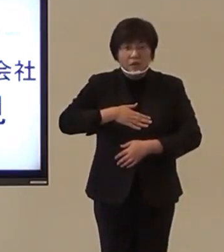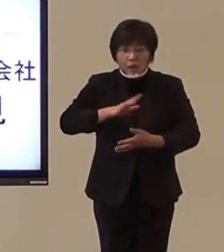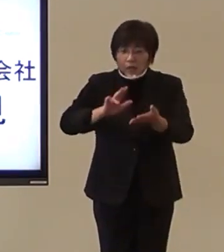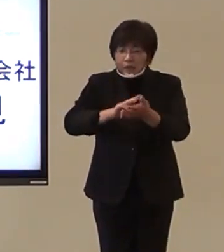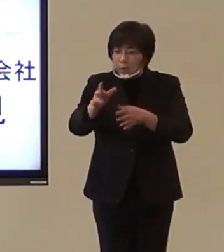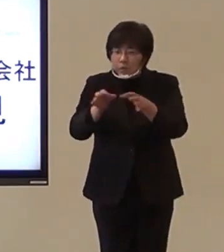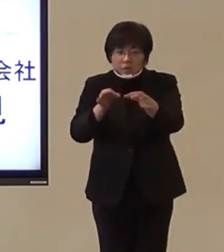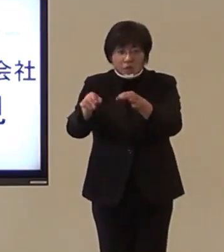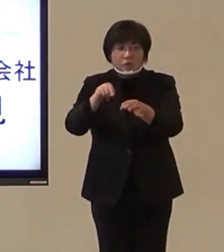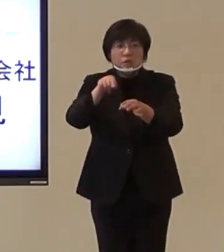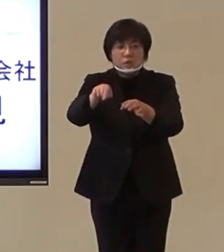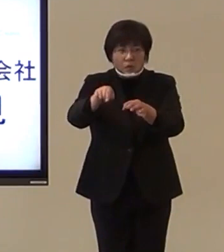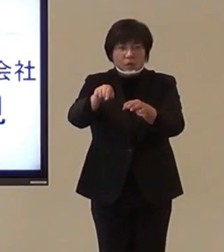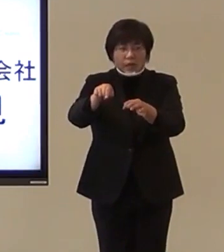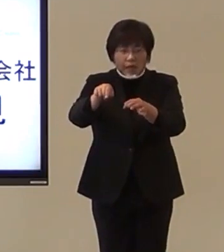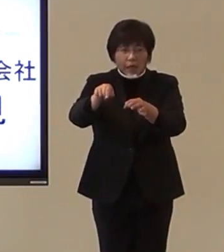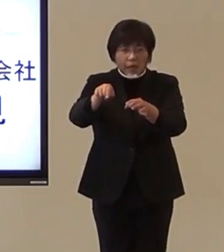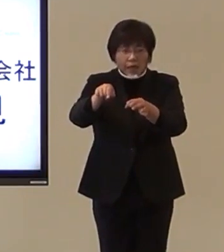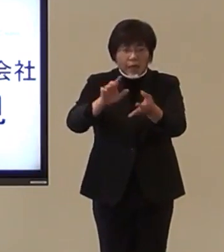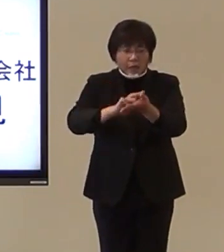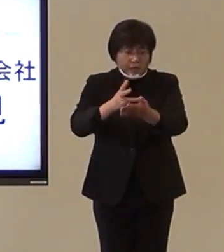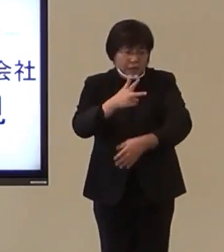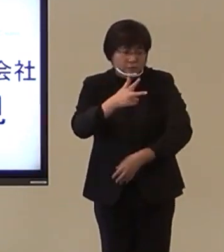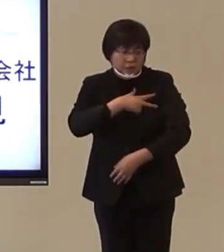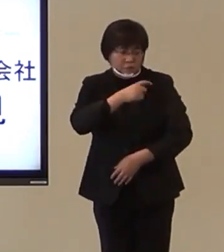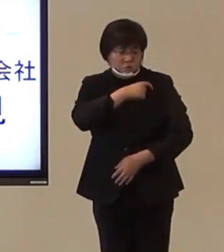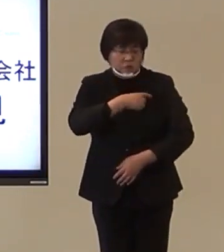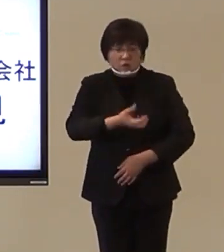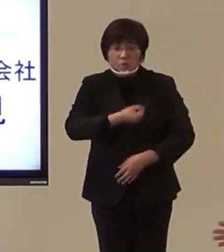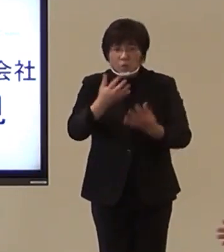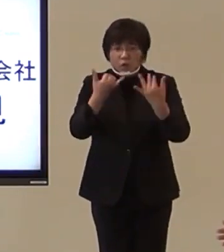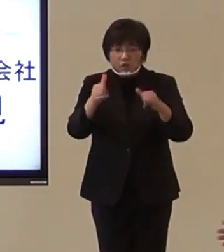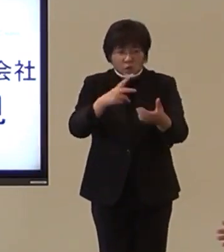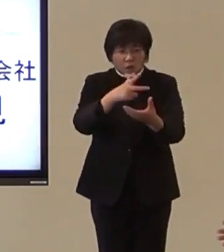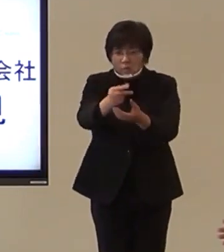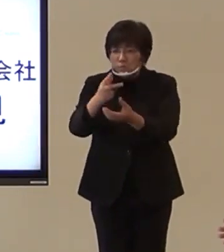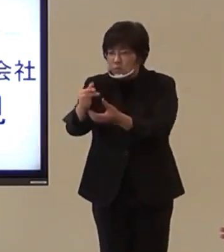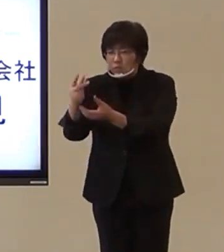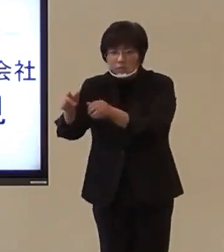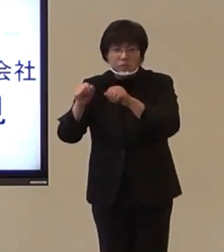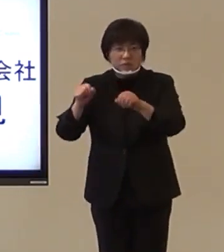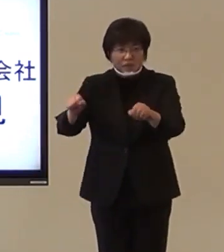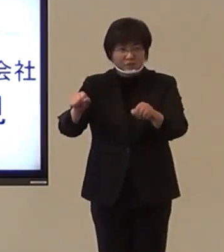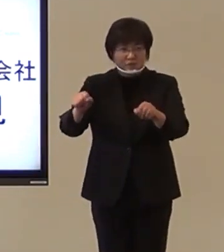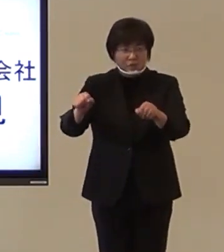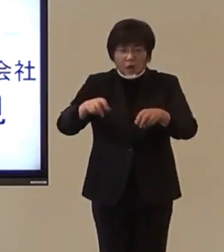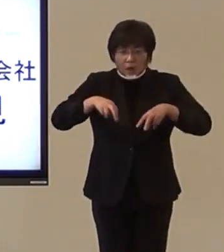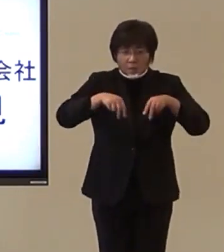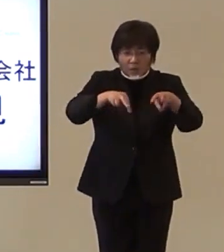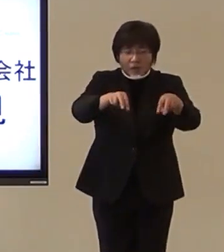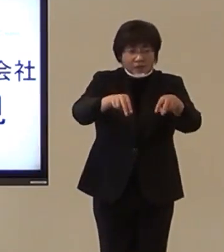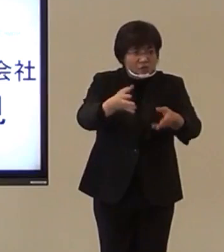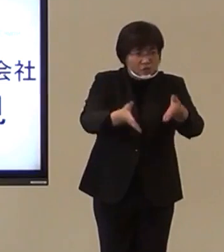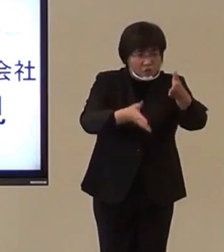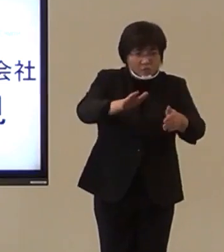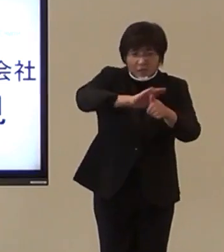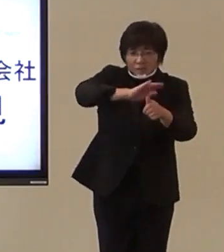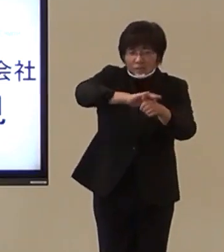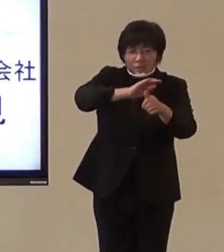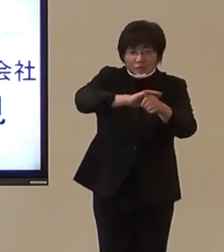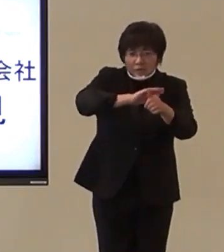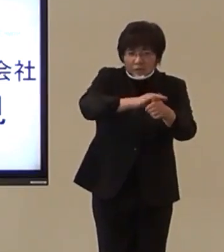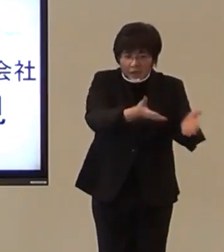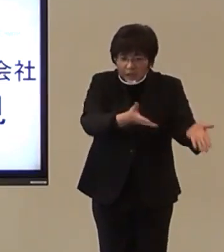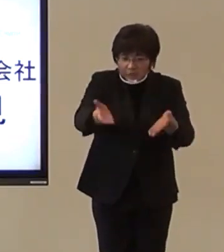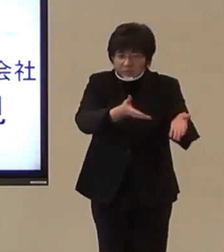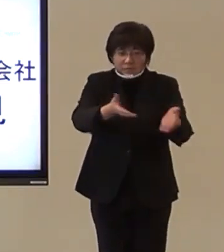とか、ボランティアが入ってそこのところの待ってる人を整理したりとか、それから時には軍がですね、そこをサポートしたりとか、こ